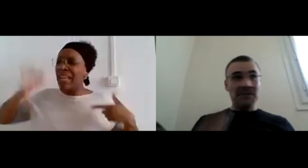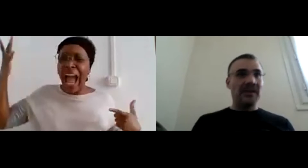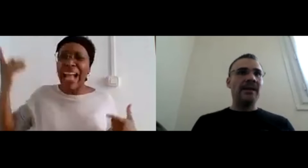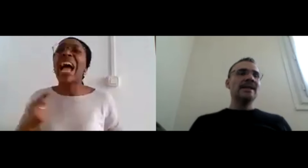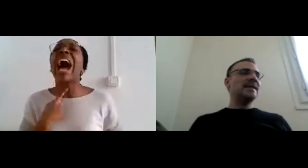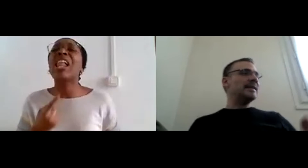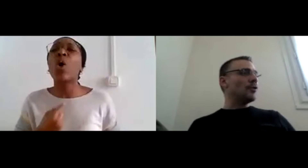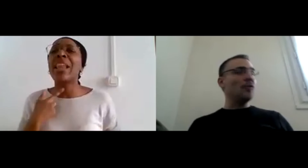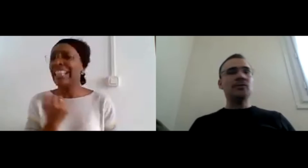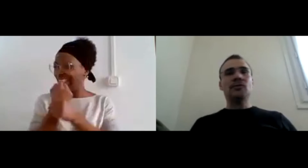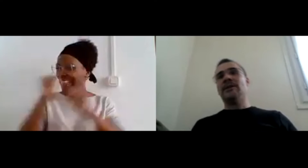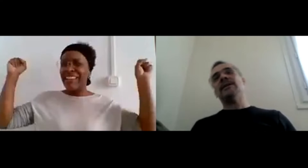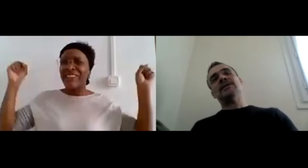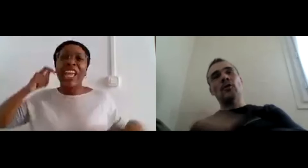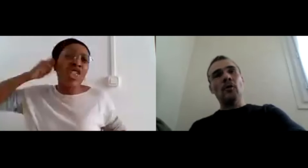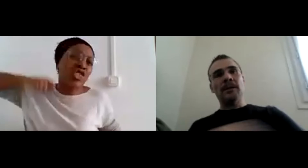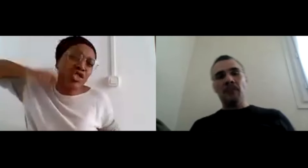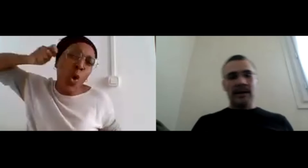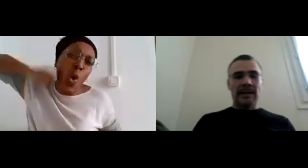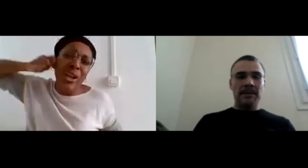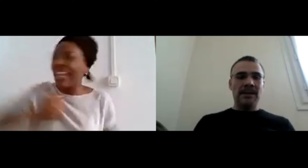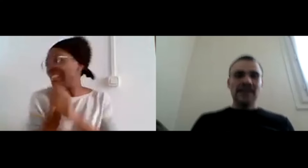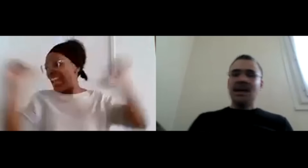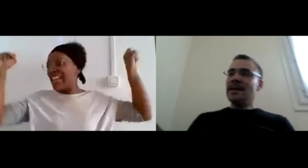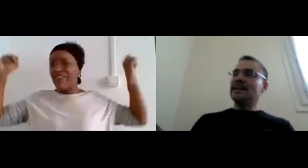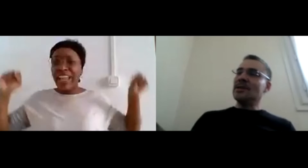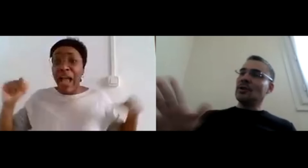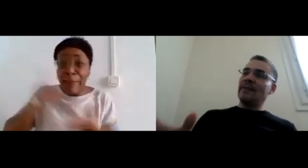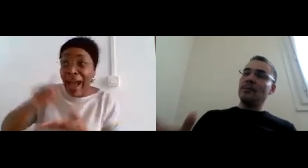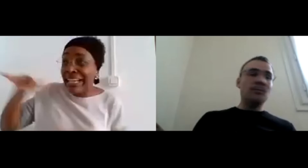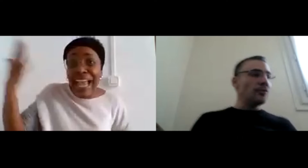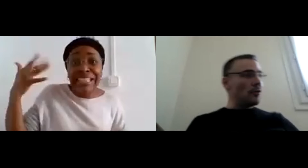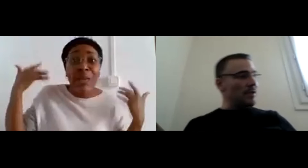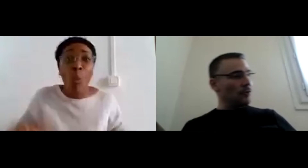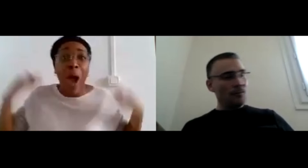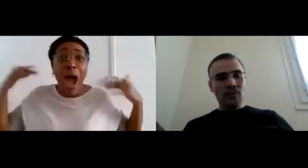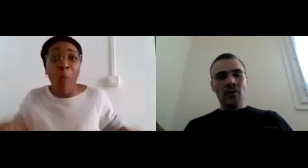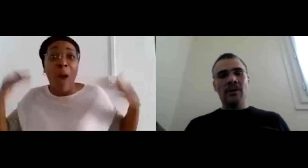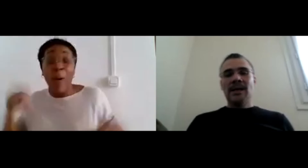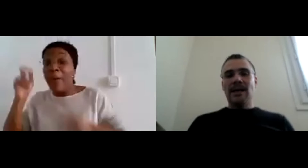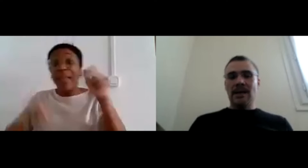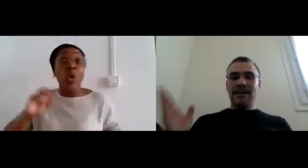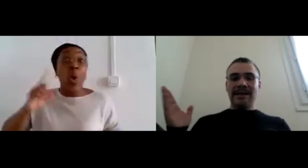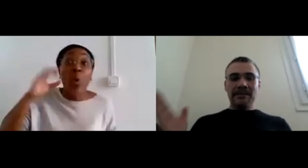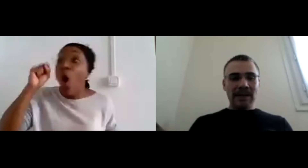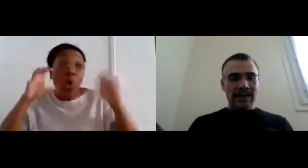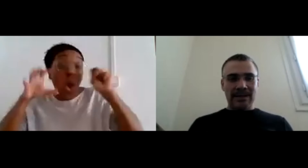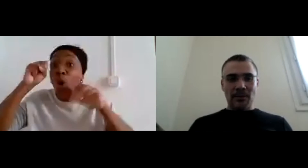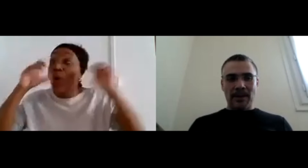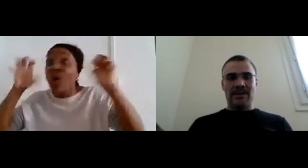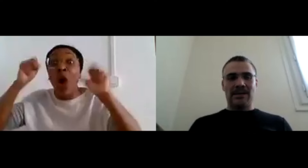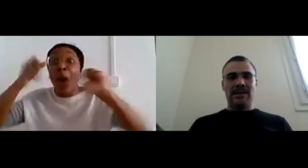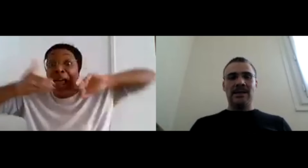sont délivrés, il y a des drogués qui sont complètement rétablis, il y a des gens qui n'avaient plus de boulot, ils ont du boulot, il y a des miracles